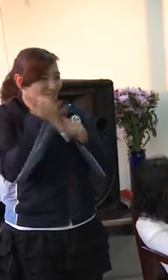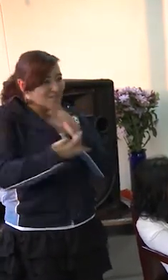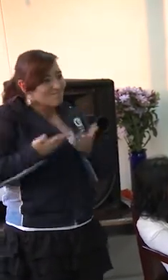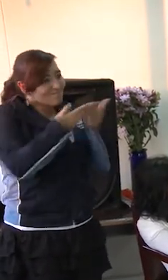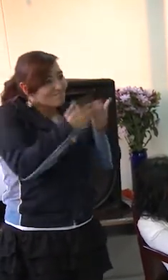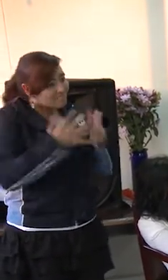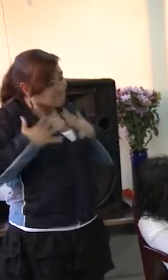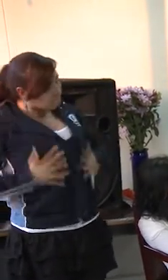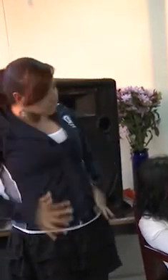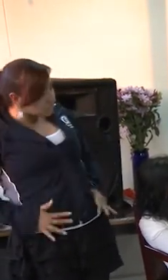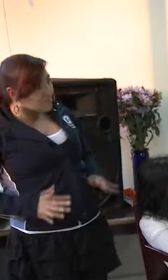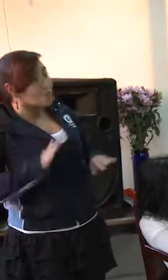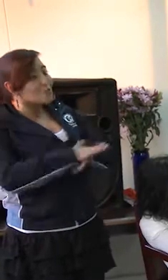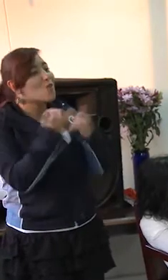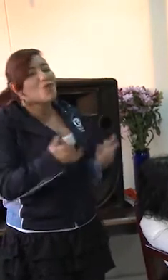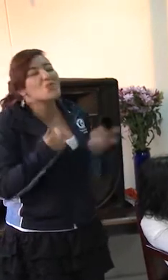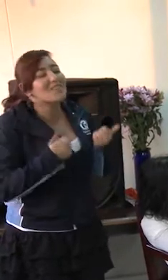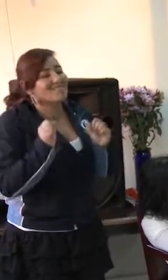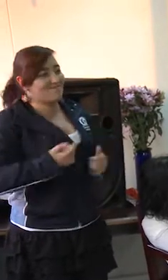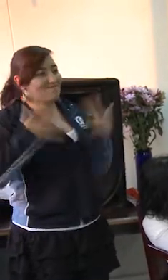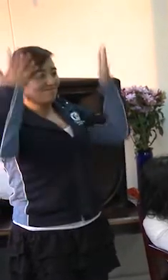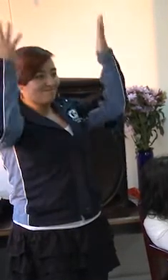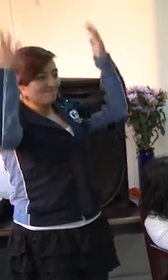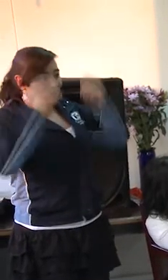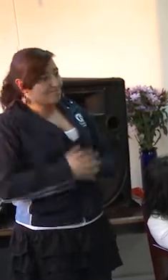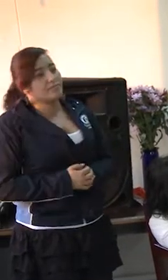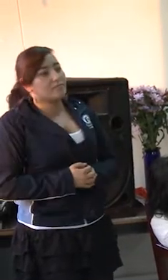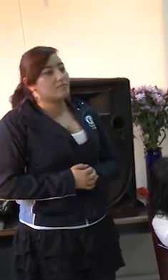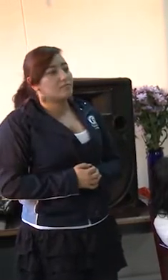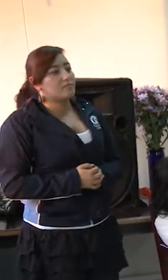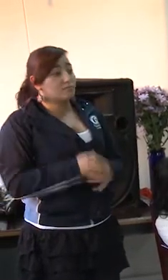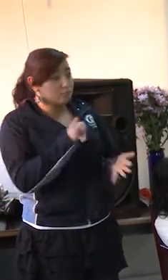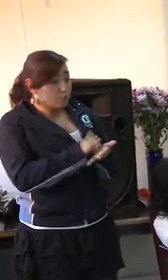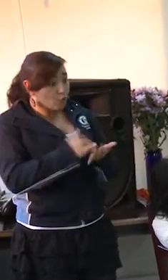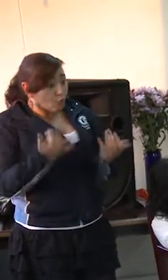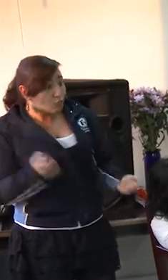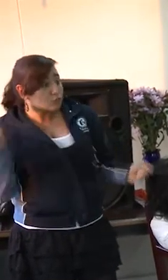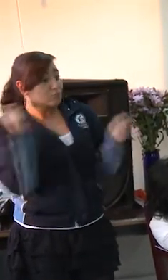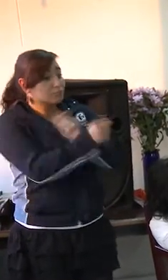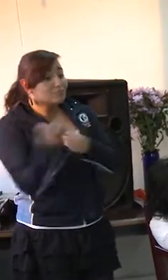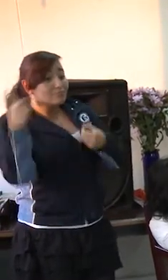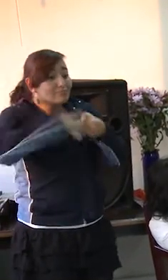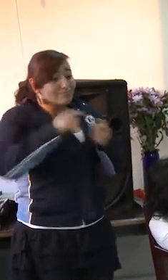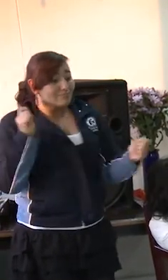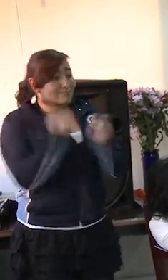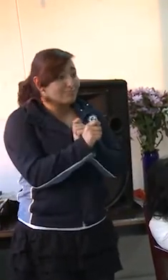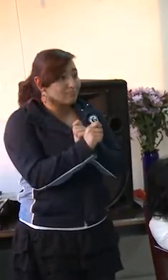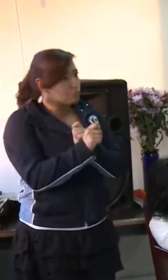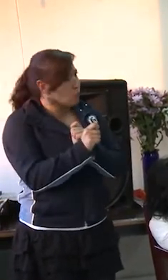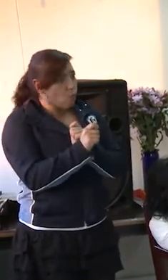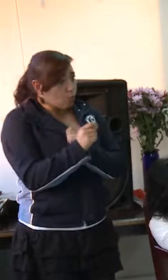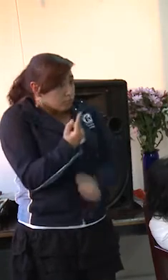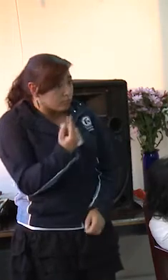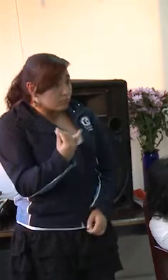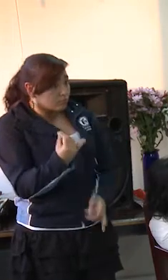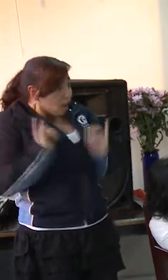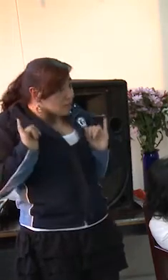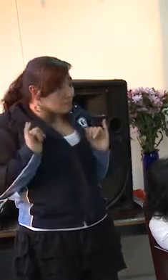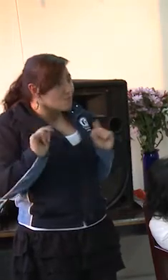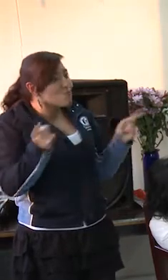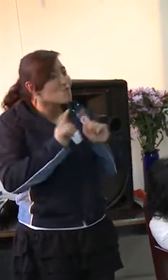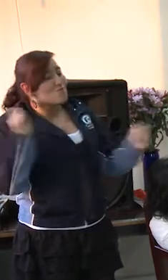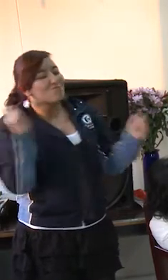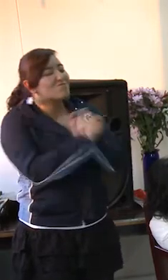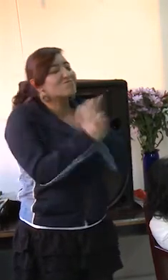el traje, estamos de fiesta. Porque no solo se renueva el registro calificado, se renueva también